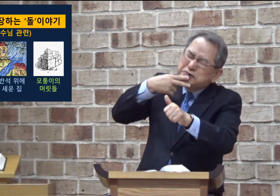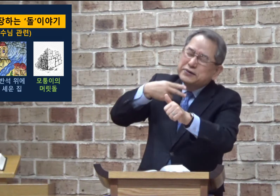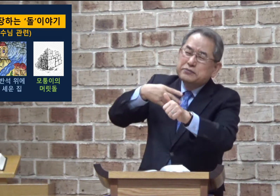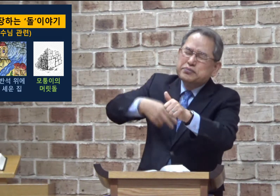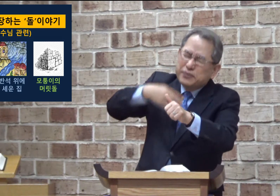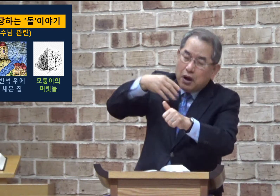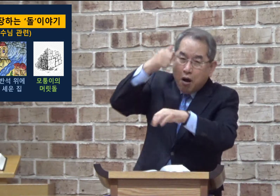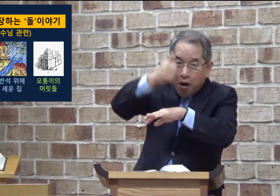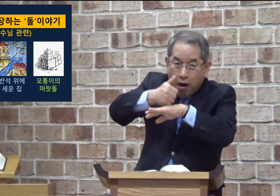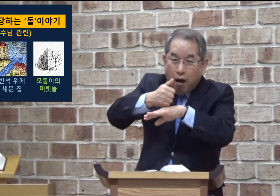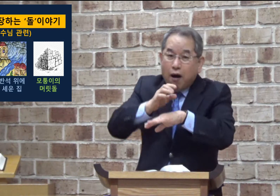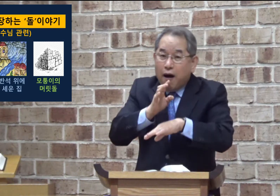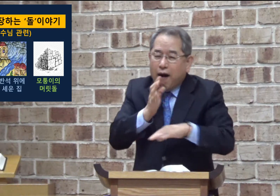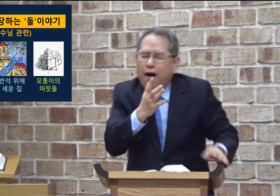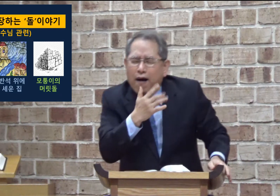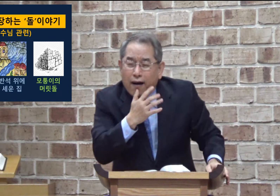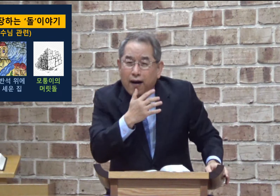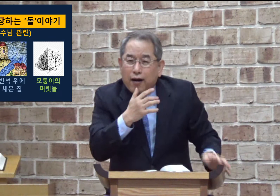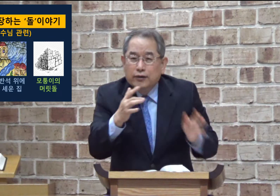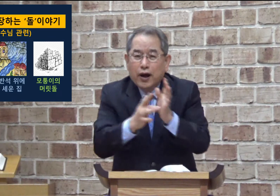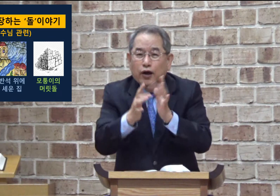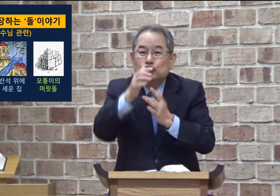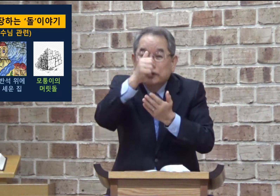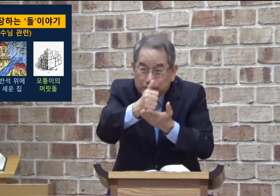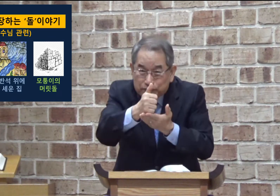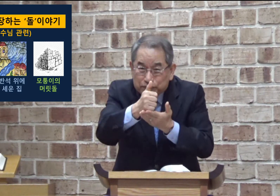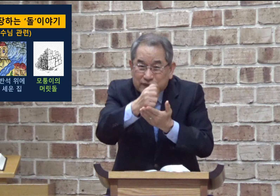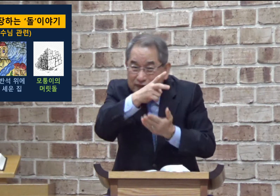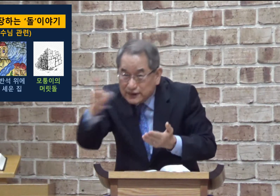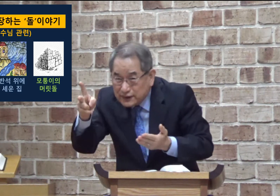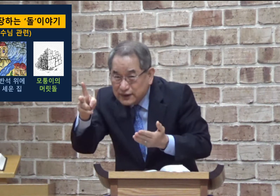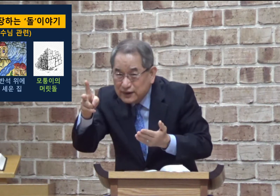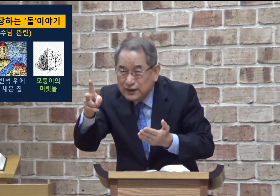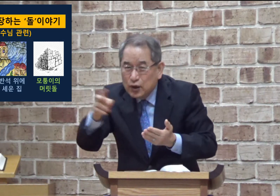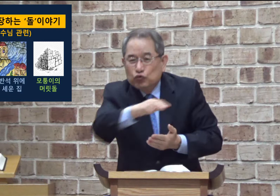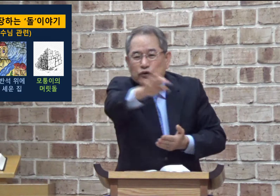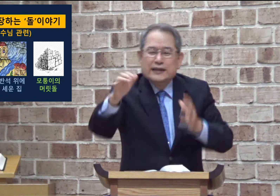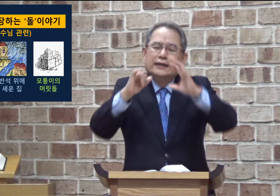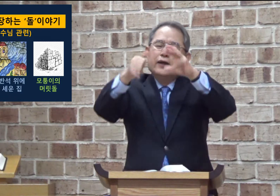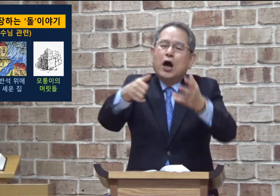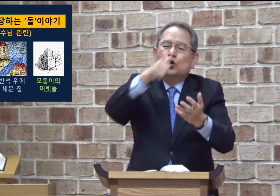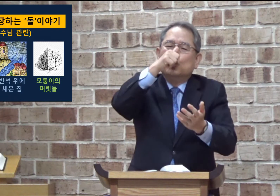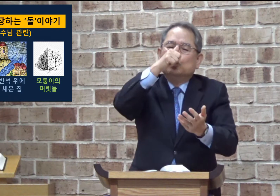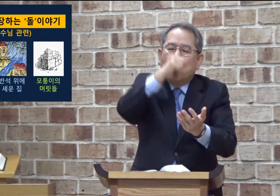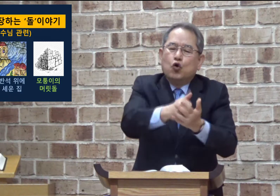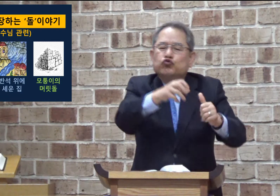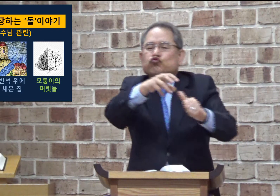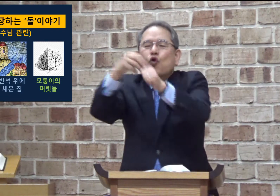예수님은 이 세상의 죄를 구원하실 구원자, 하나님의 아들이라는 것을